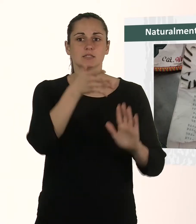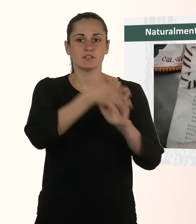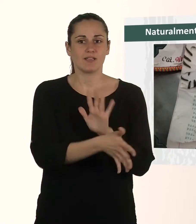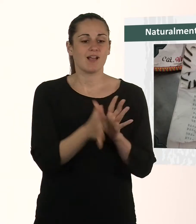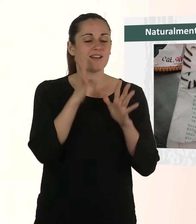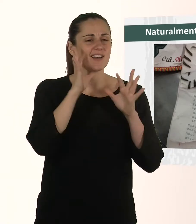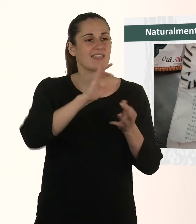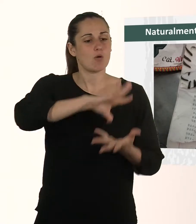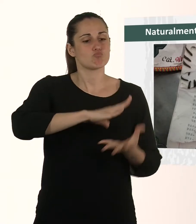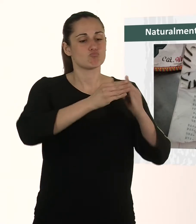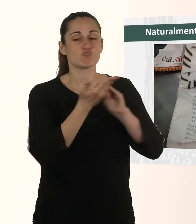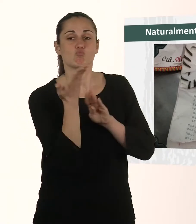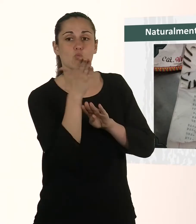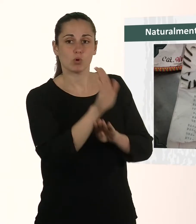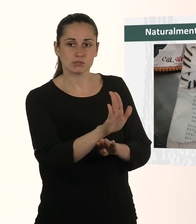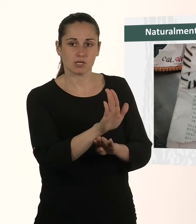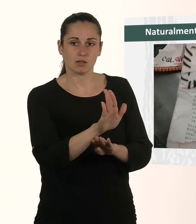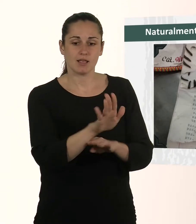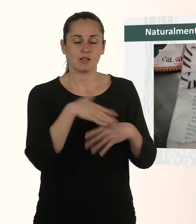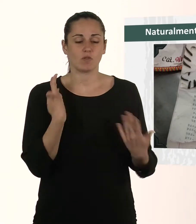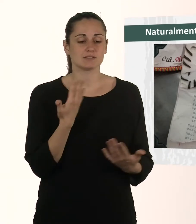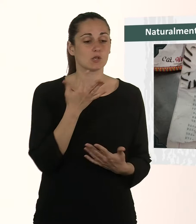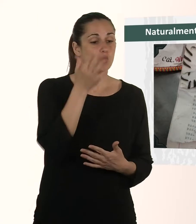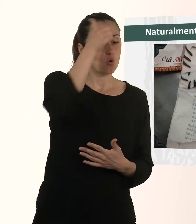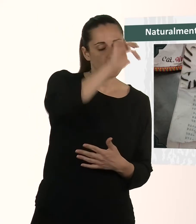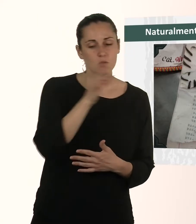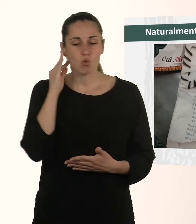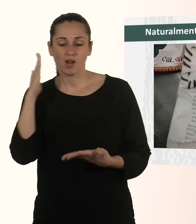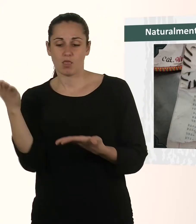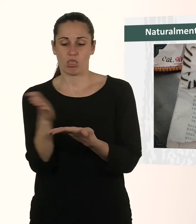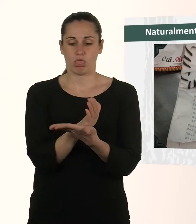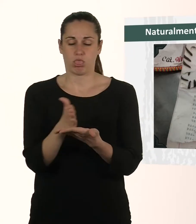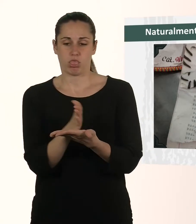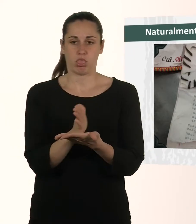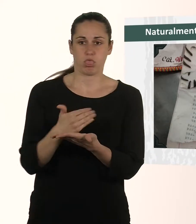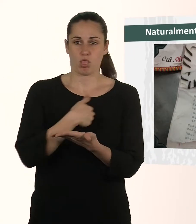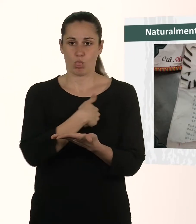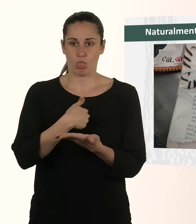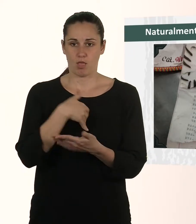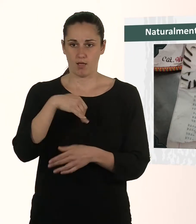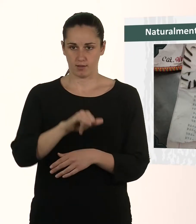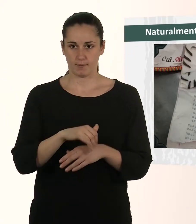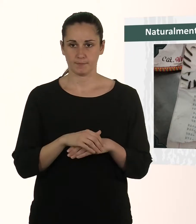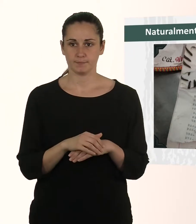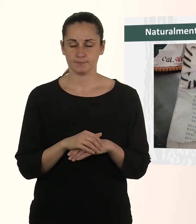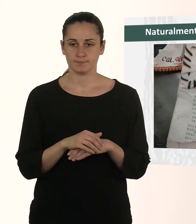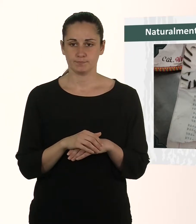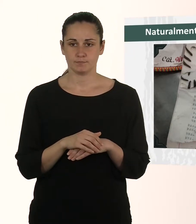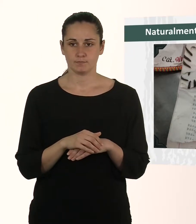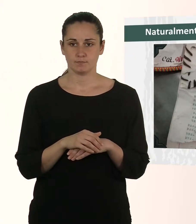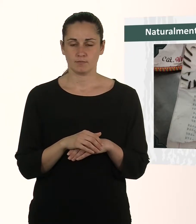como la única posible a partir de una dualidad masculino-femenino, que es además un